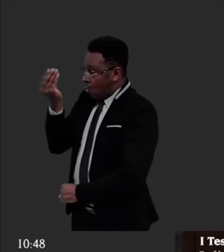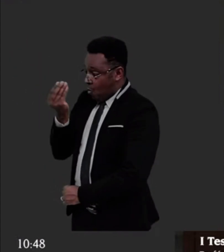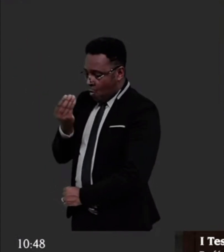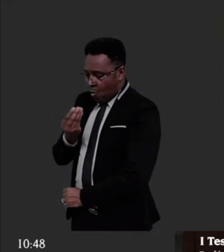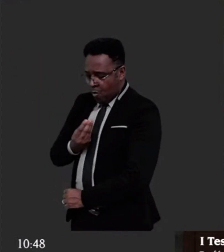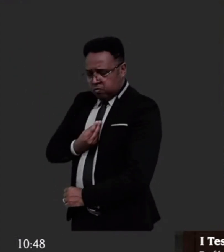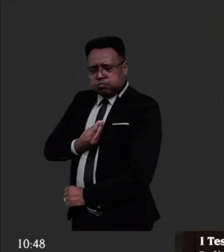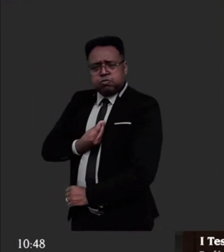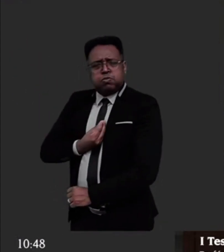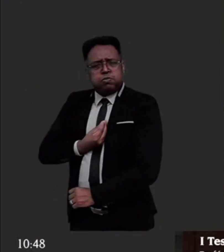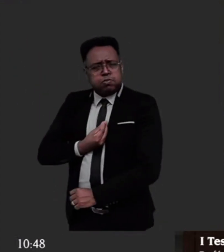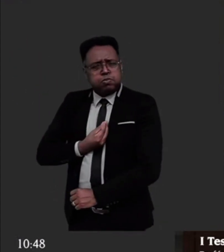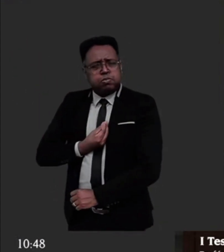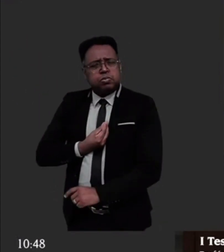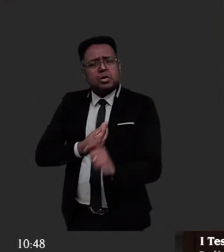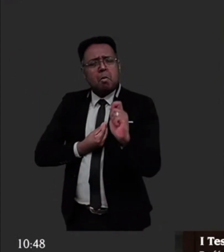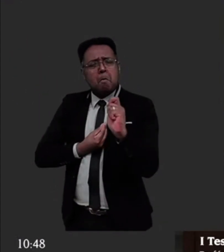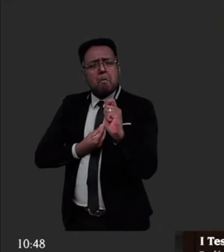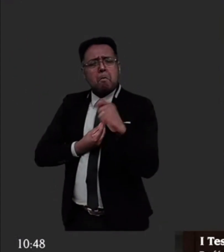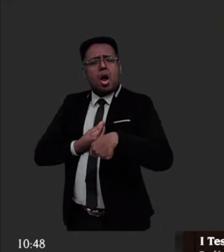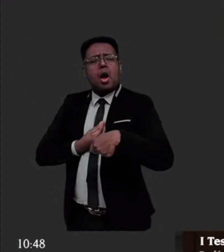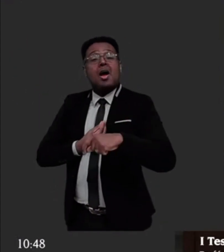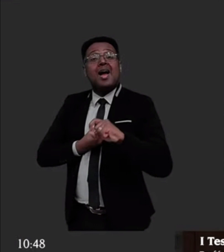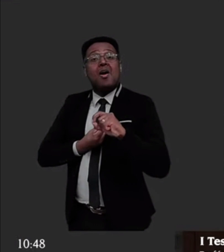às profundezas de Deus.